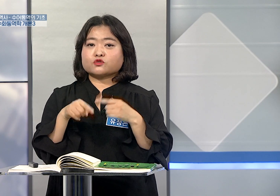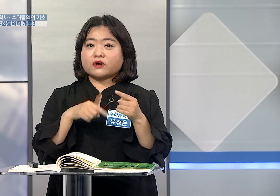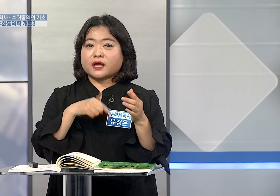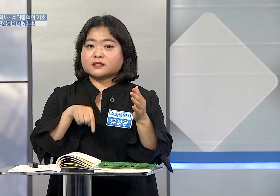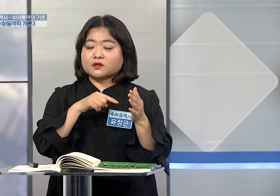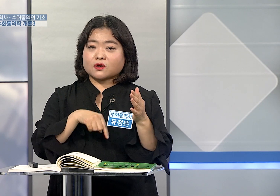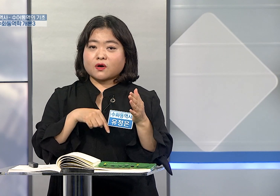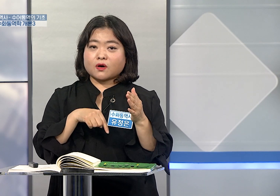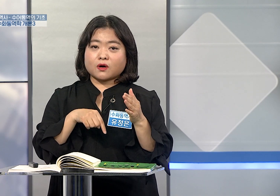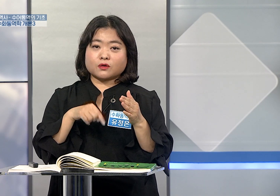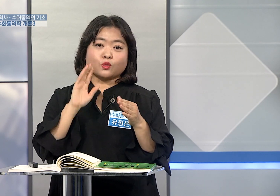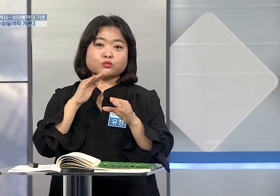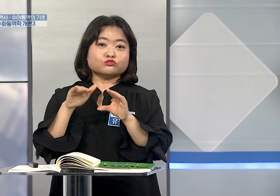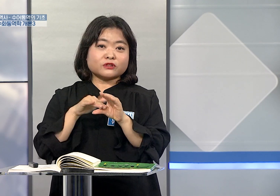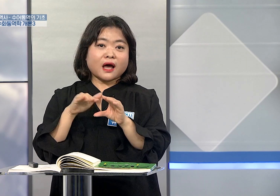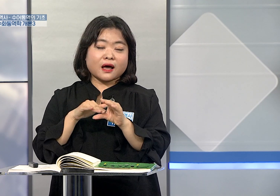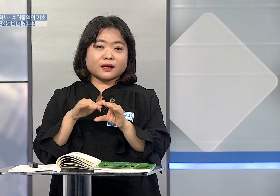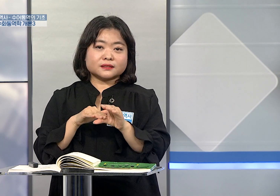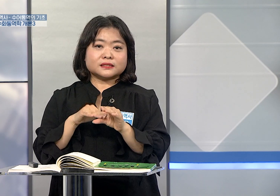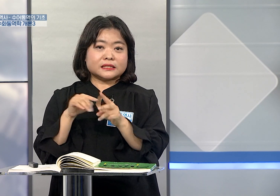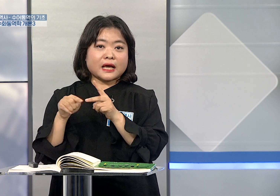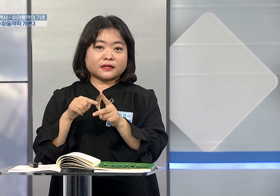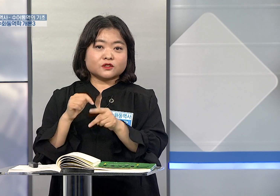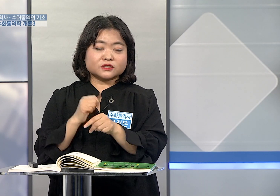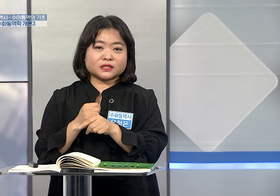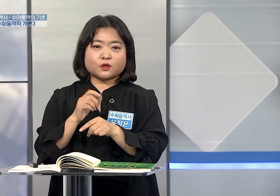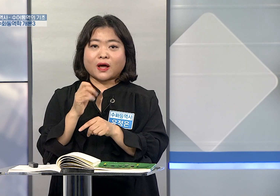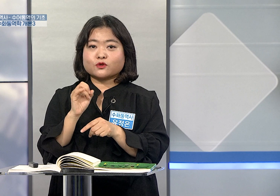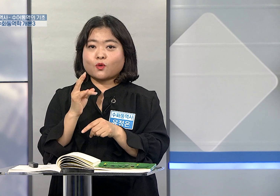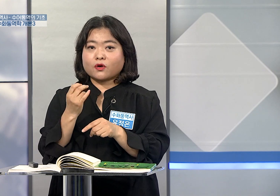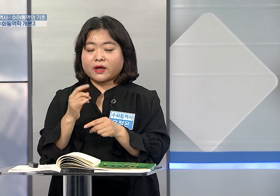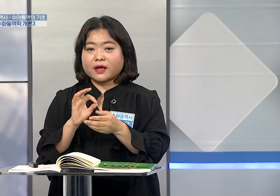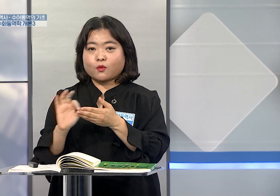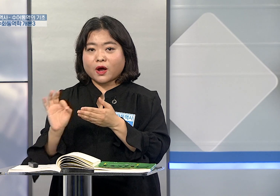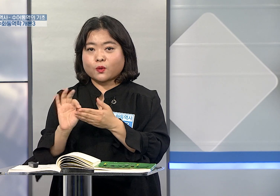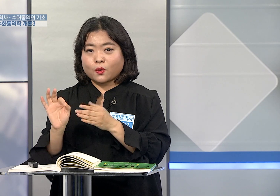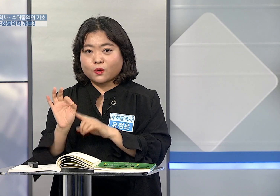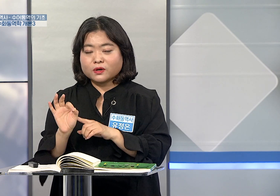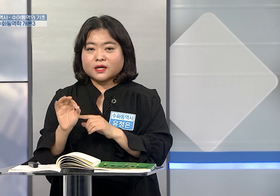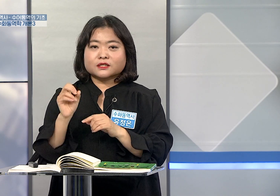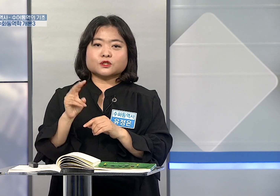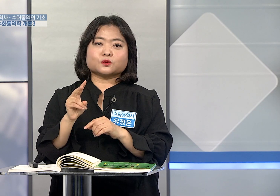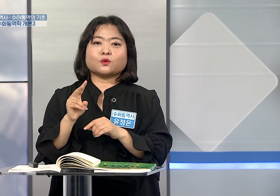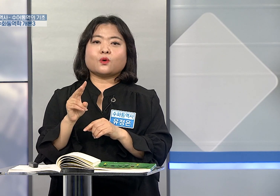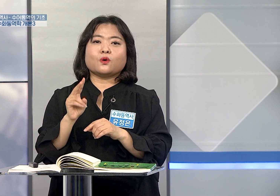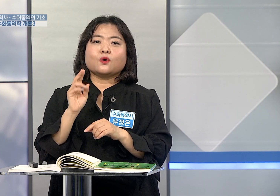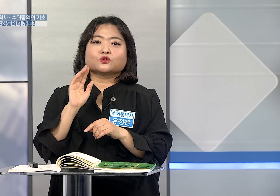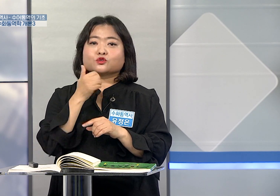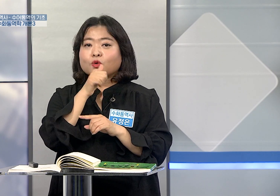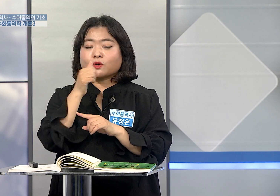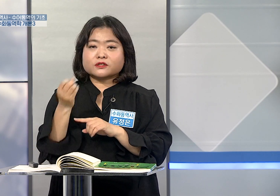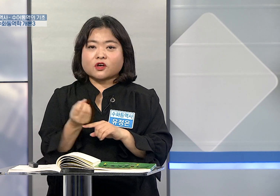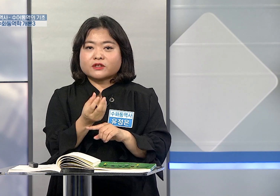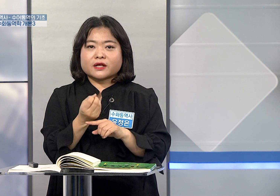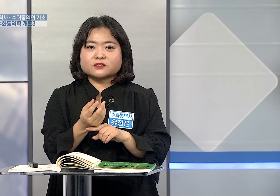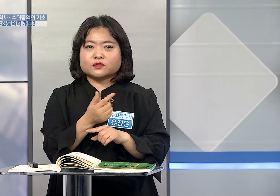수어에 있어서 농문화를 이해하는 것이 관용어의 활용 그리고 또 통역 전달에서는